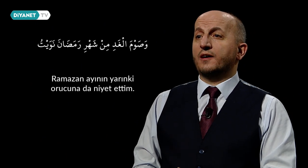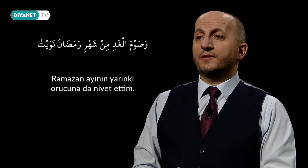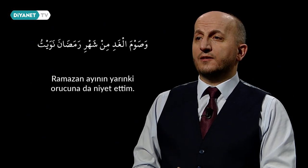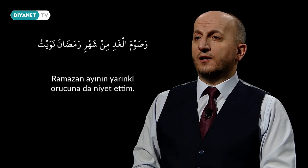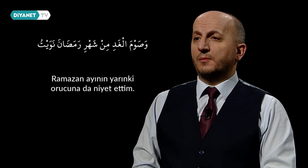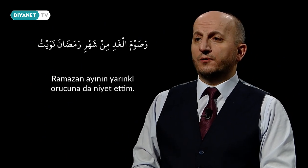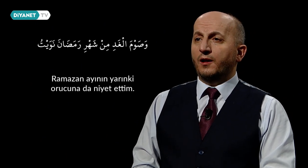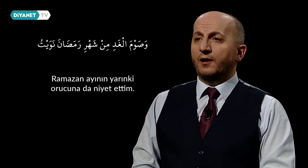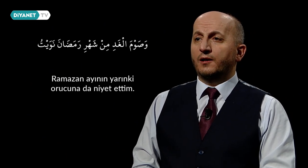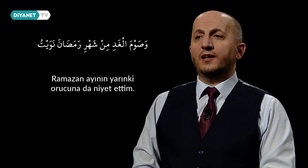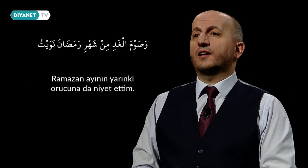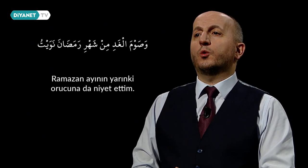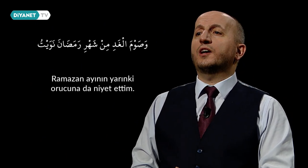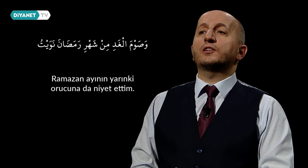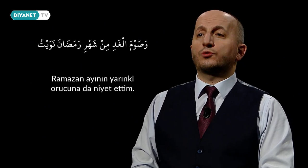şehri ramazâne neveytü.